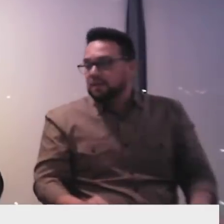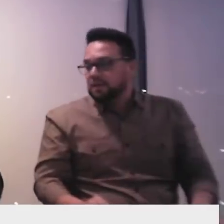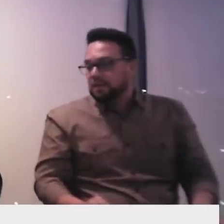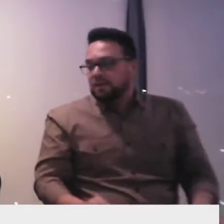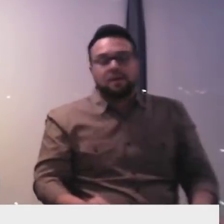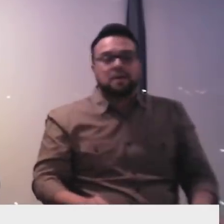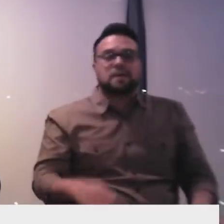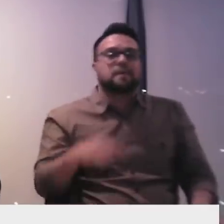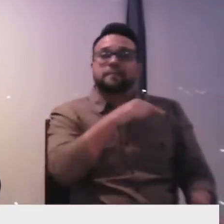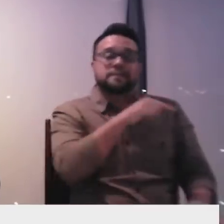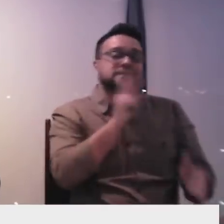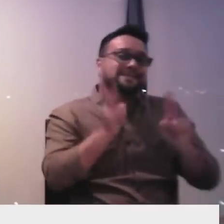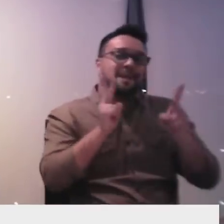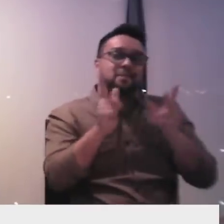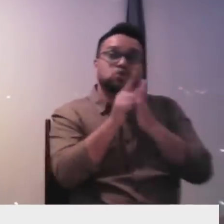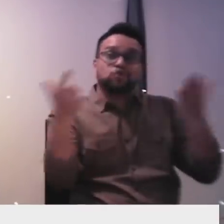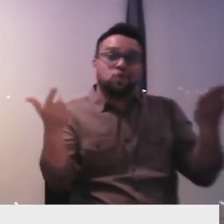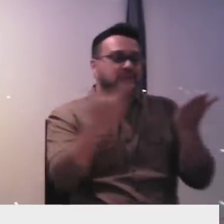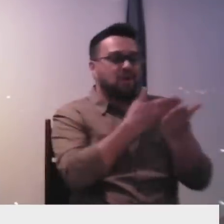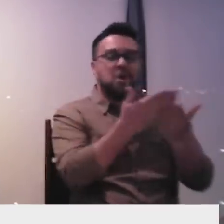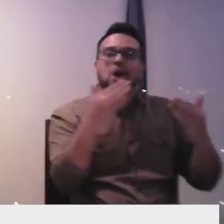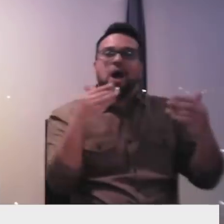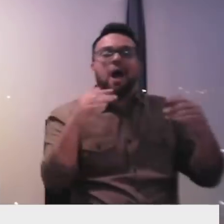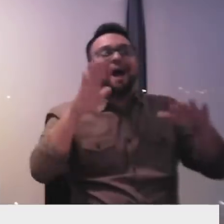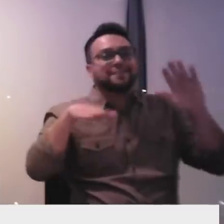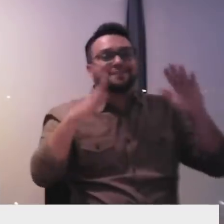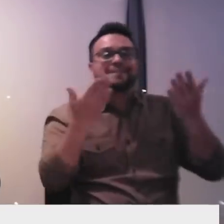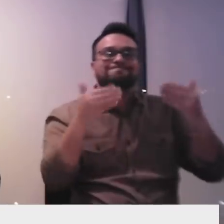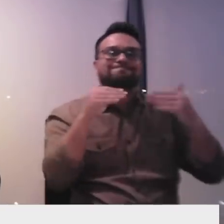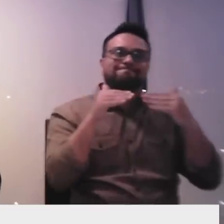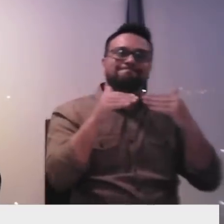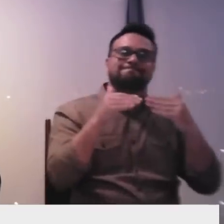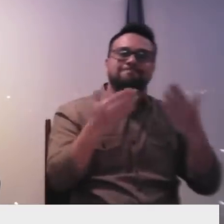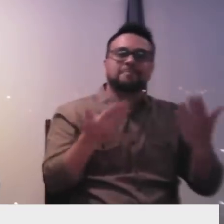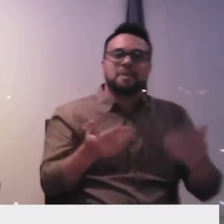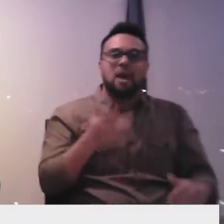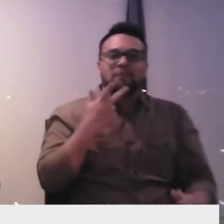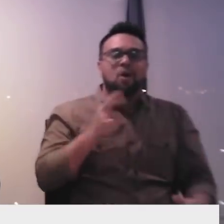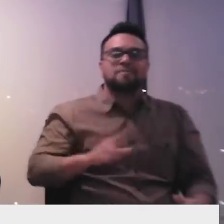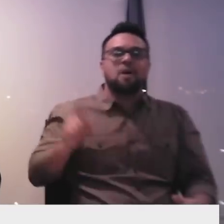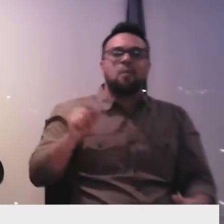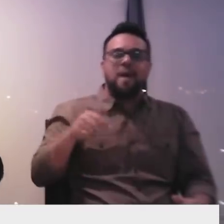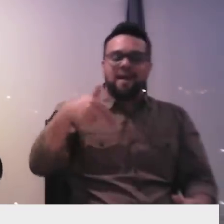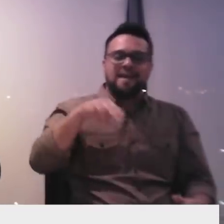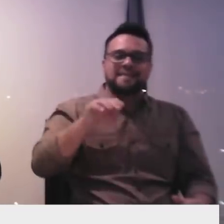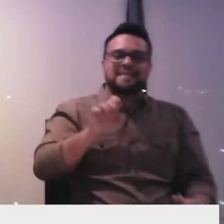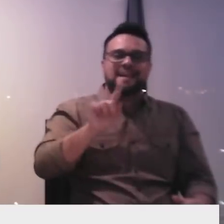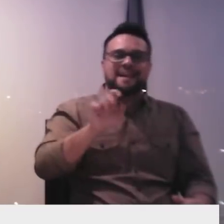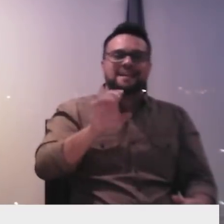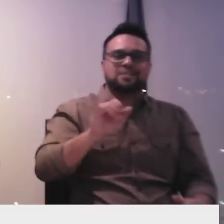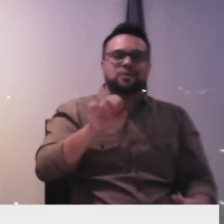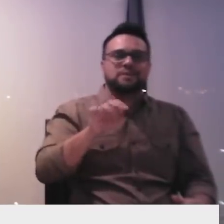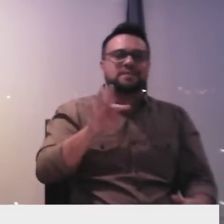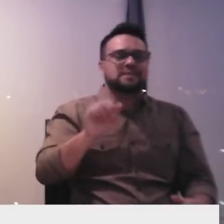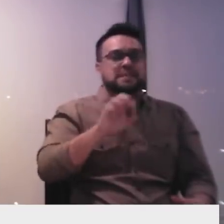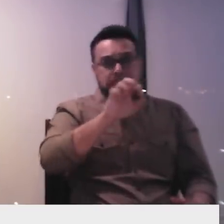né, a concordar com a gente muita coisa. Aqui ninguém é negacionista. Quem quer tomar vacina,